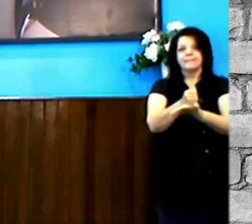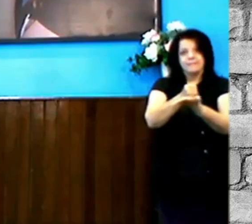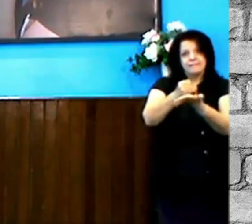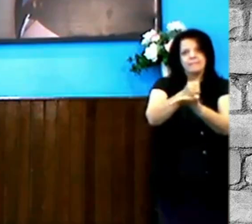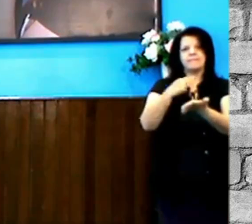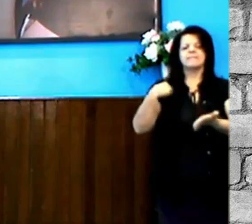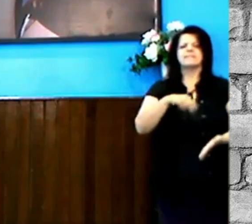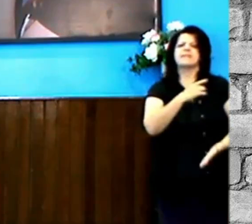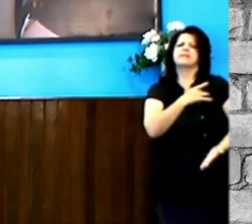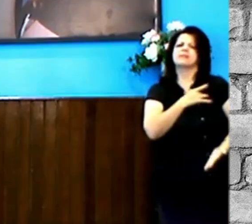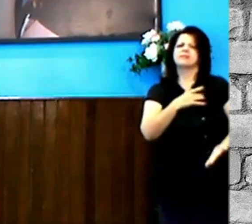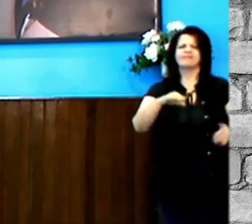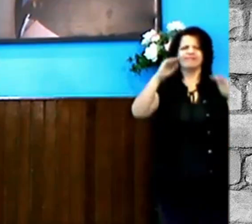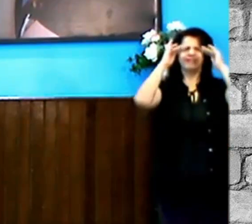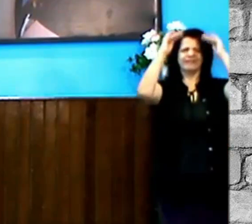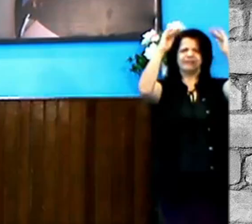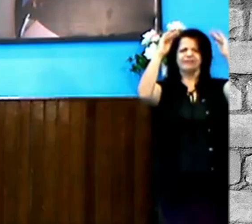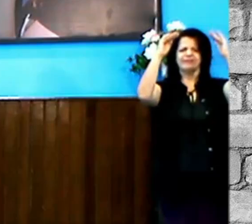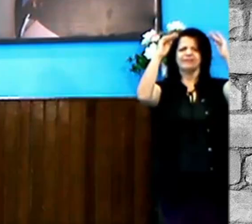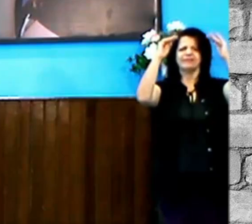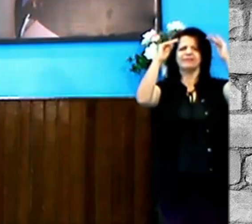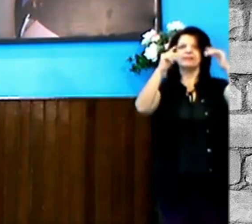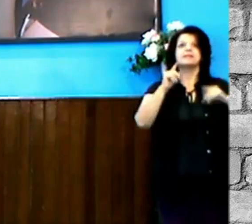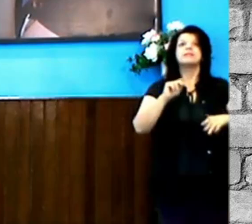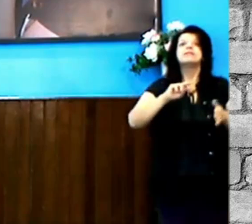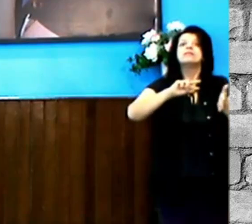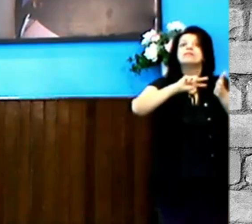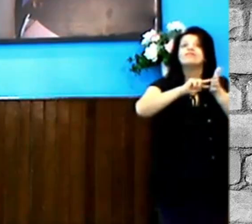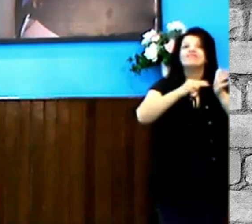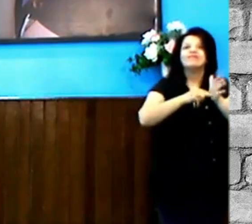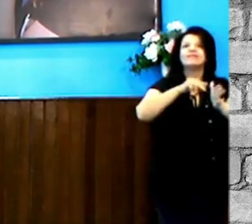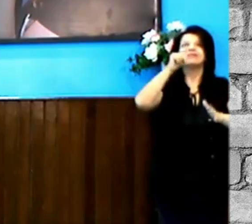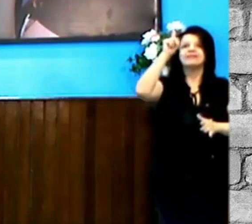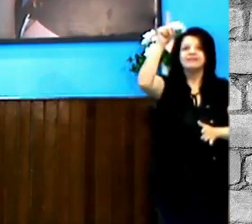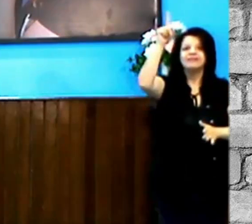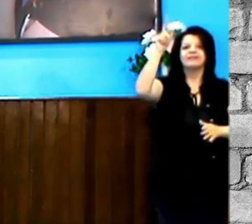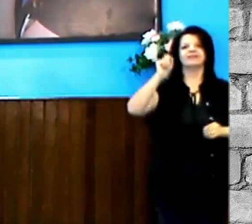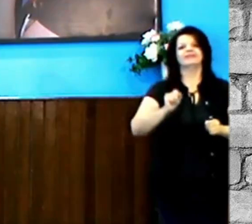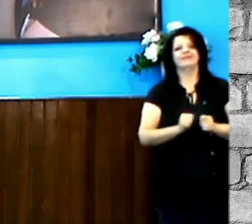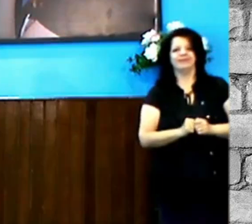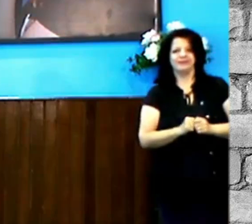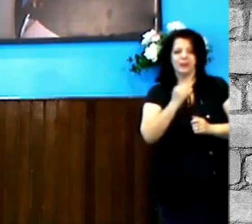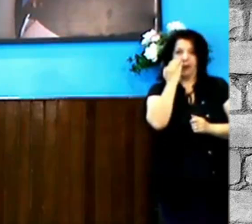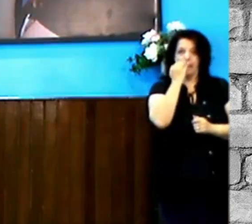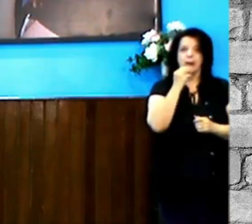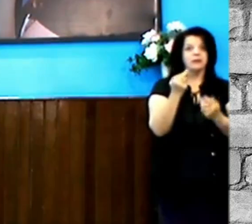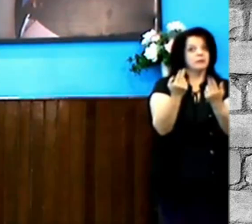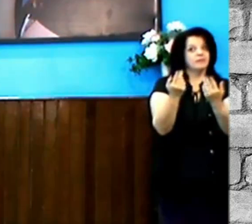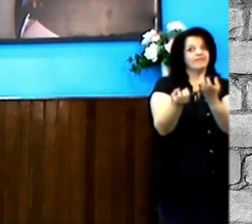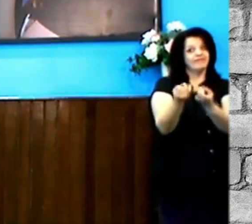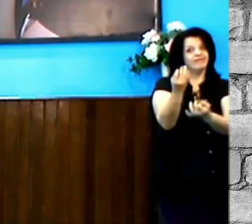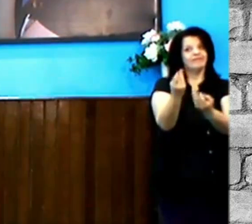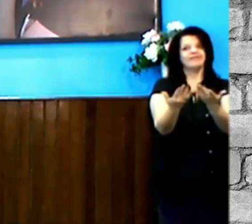e da nossa reverência é a natureza de Deus. Como Deus é fogo consumidor, nós chegamos de modo